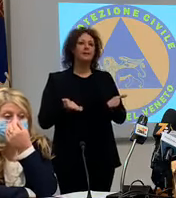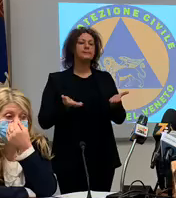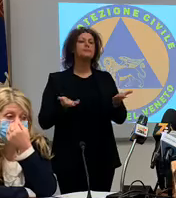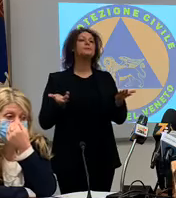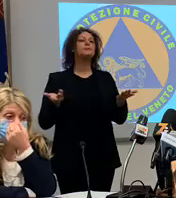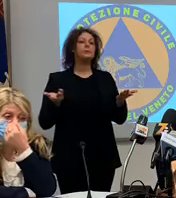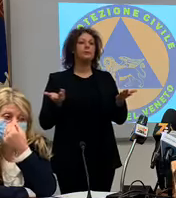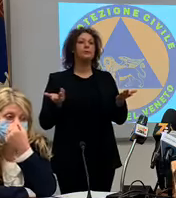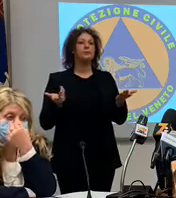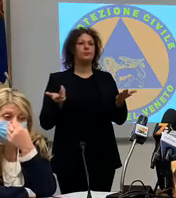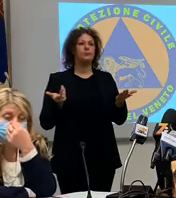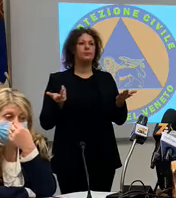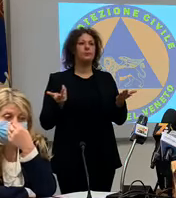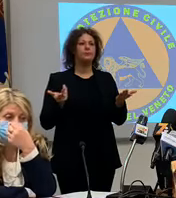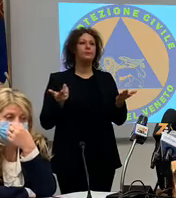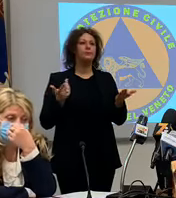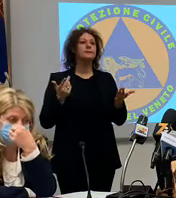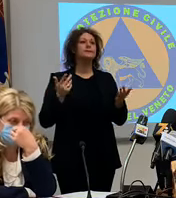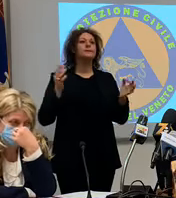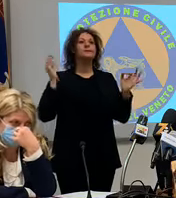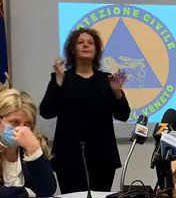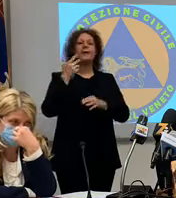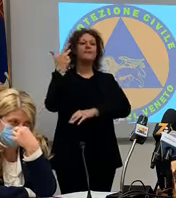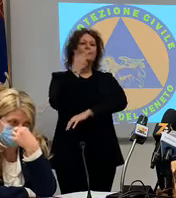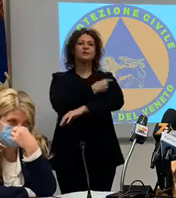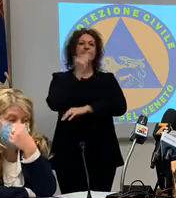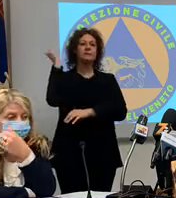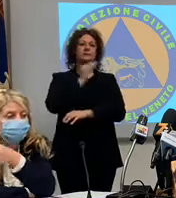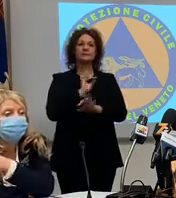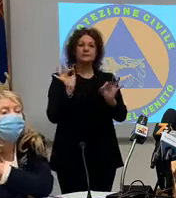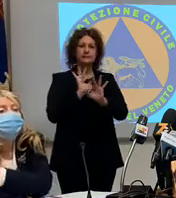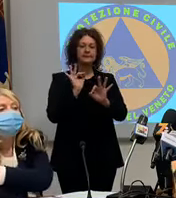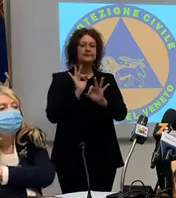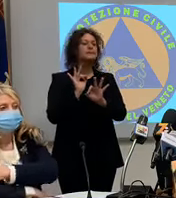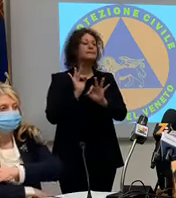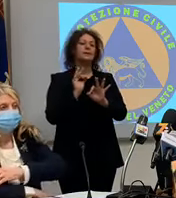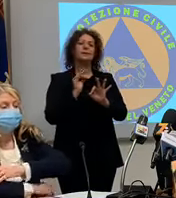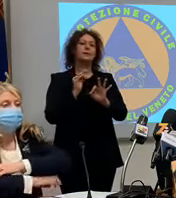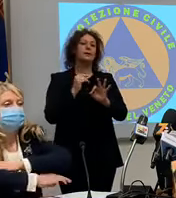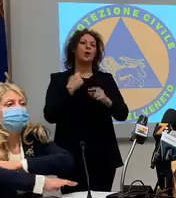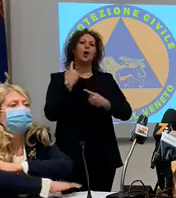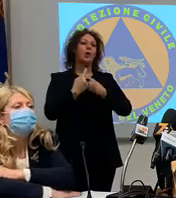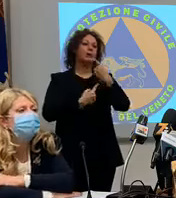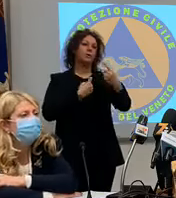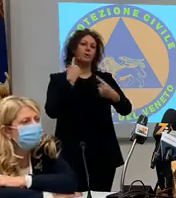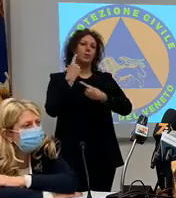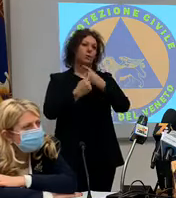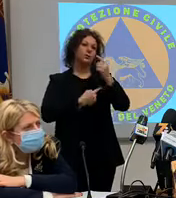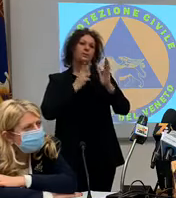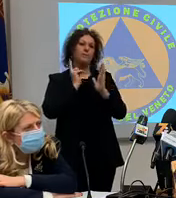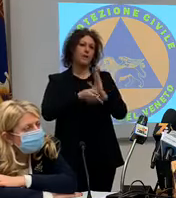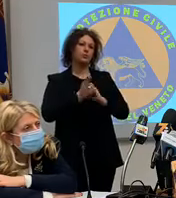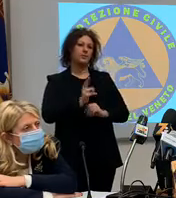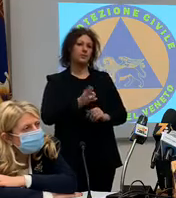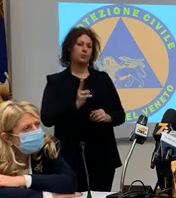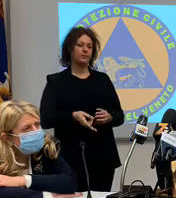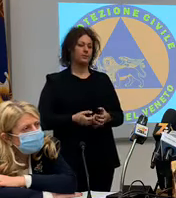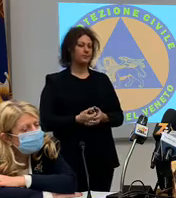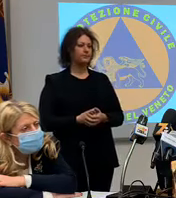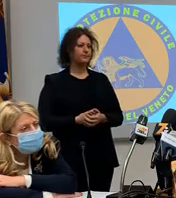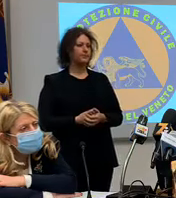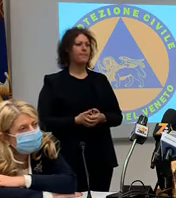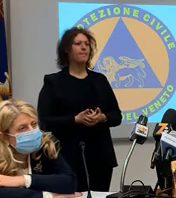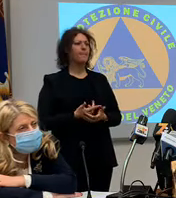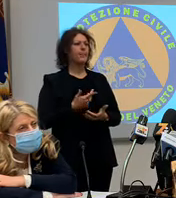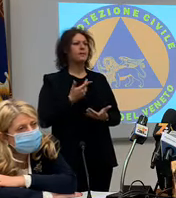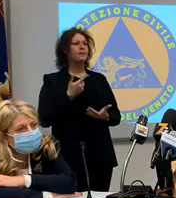sicurezza sarà sarà un ostili cdio tutti i giorni purtroppo è così Ma cosa intende per risposta peggiorativa nella Nel